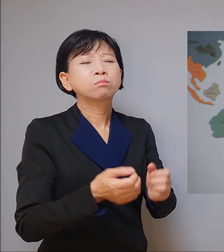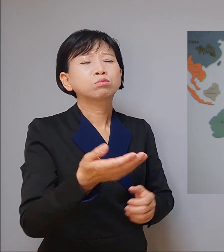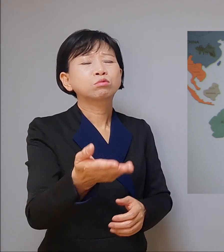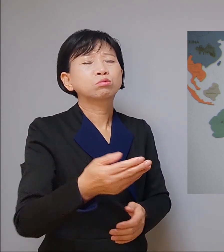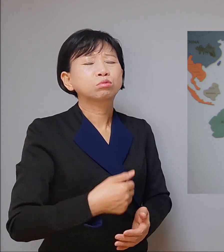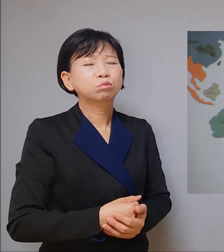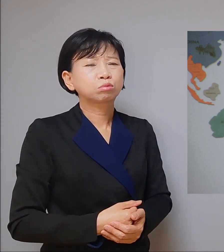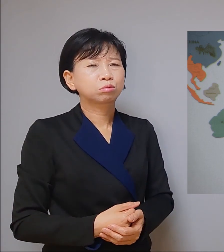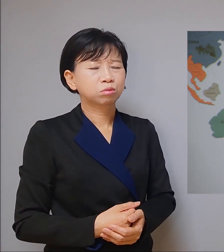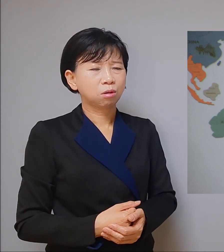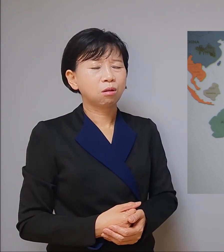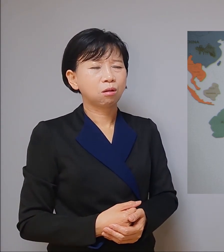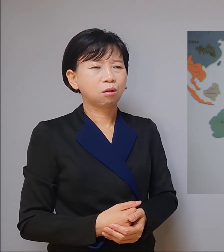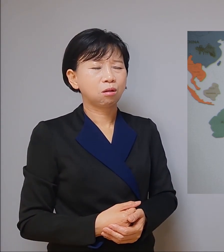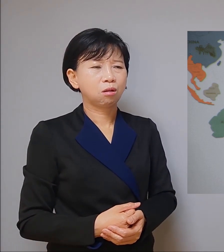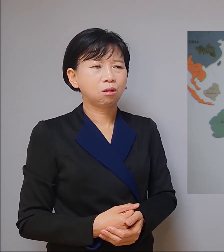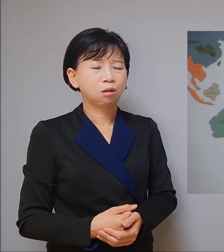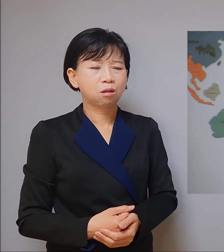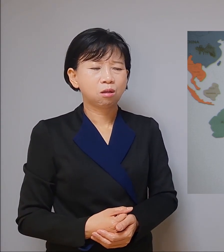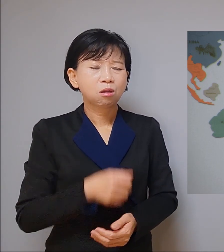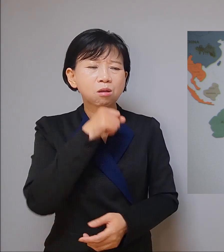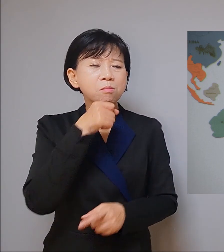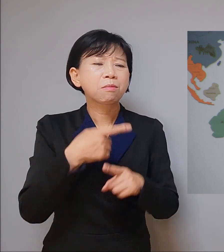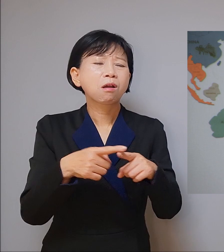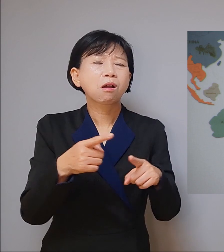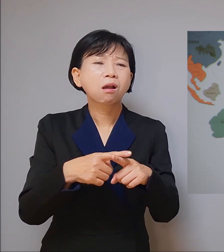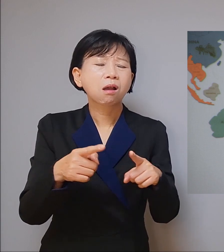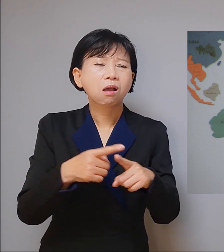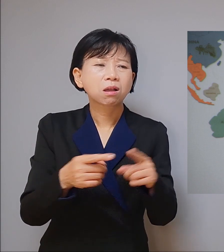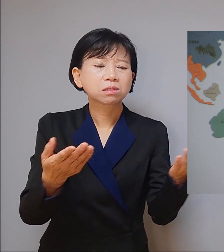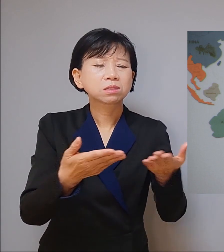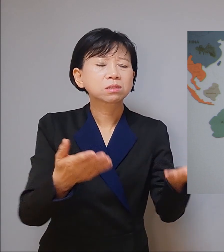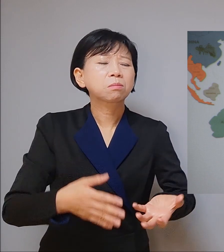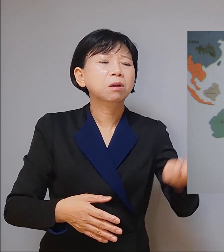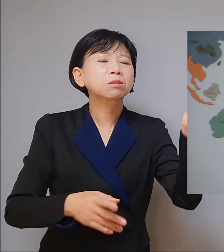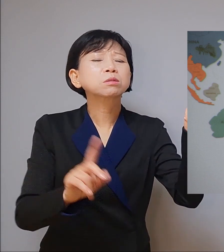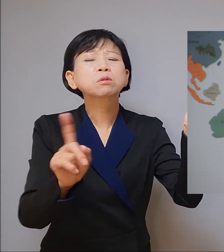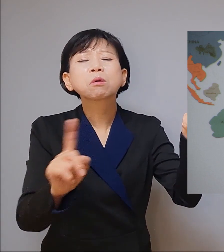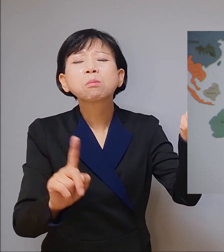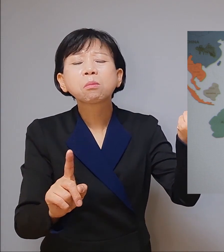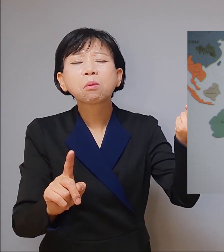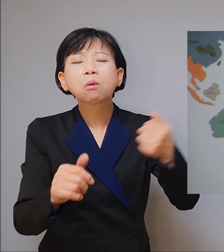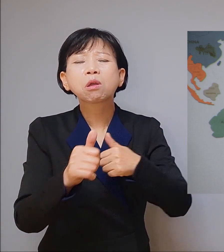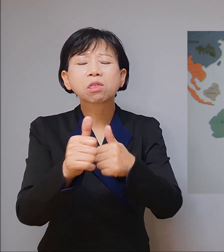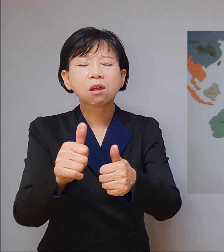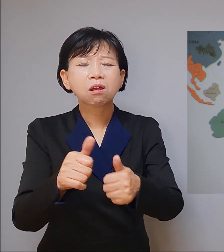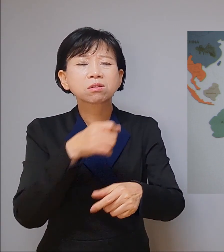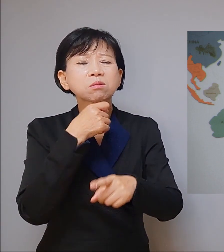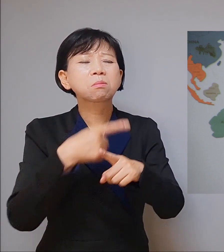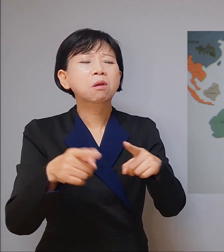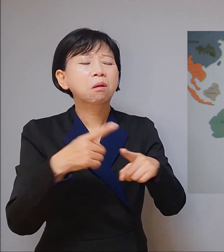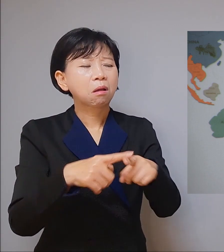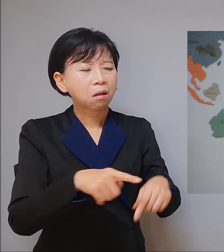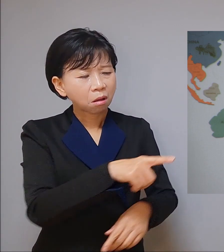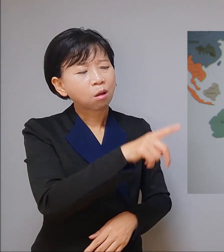어떠한 사람인지 평가까지도 합니다. 성도 여러분, 우리 그리스도인들조차 이 함정에 빠지고